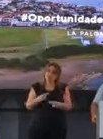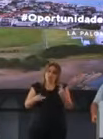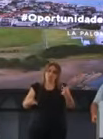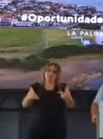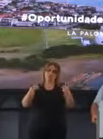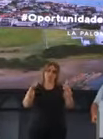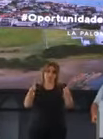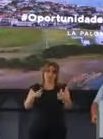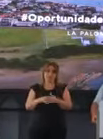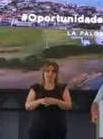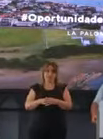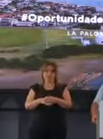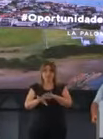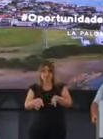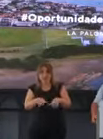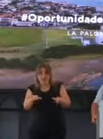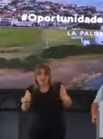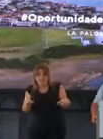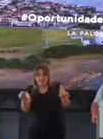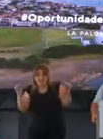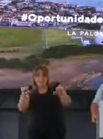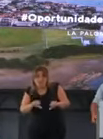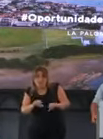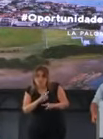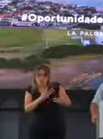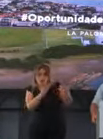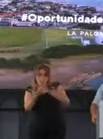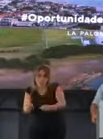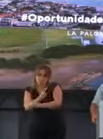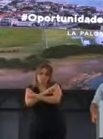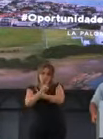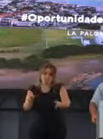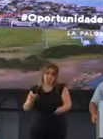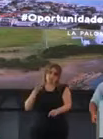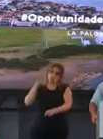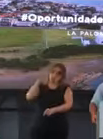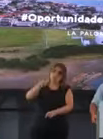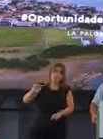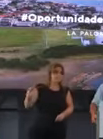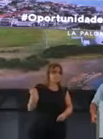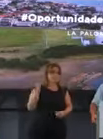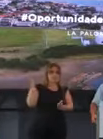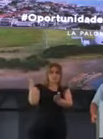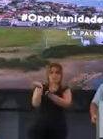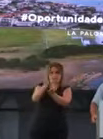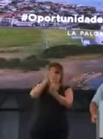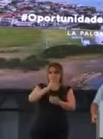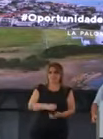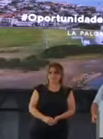bien. Y si no hace las cosas bien, yo no lo voy a defender. Voy a ser el primero que se defienda.